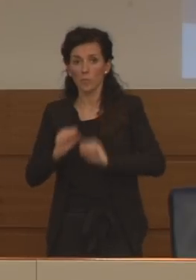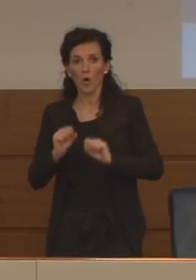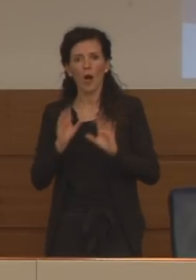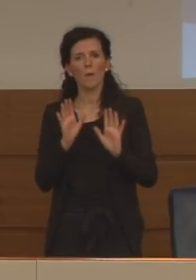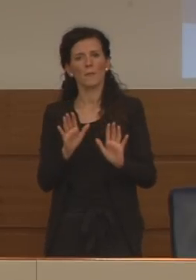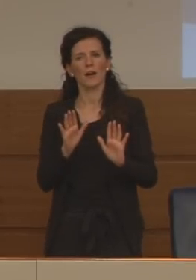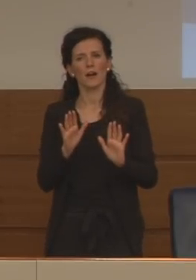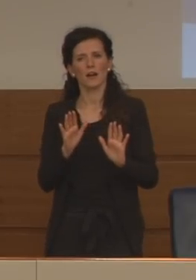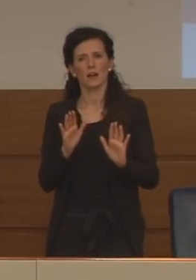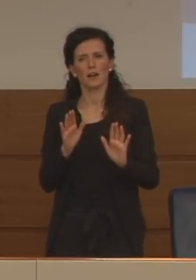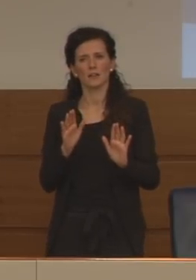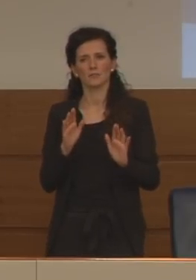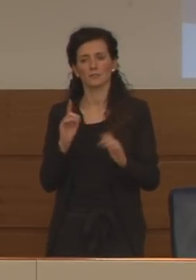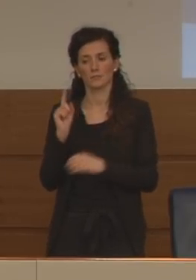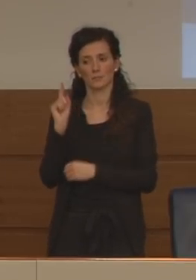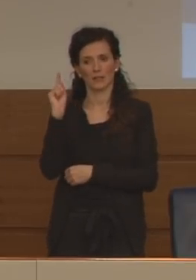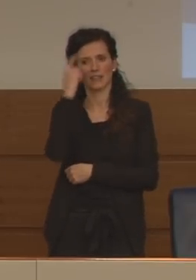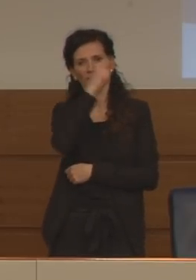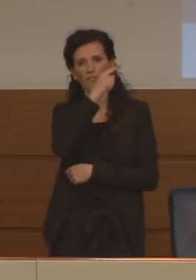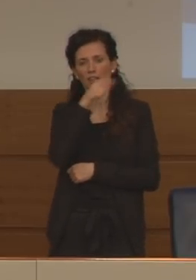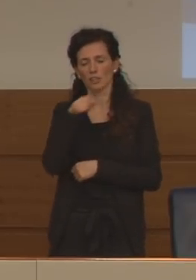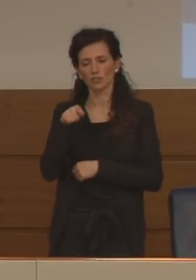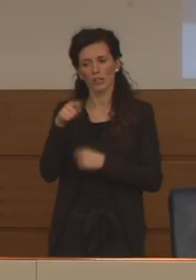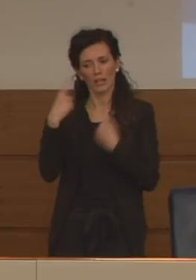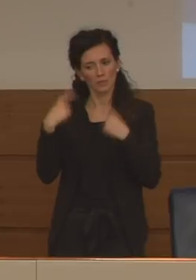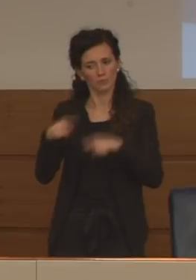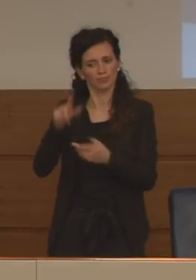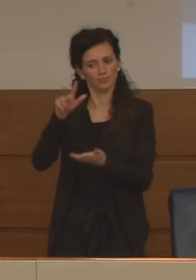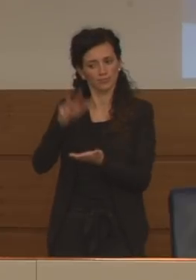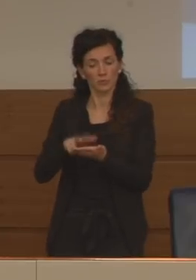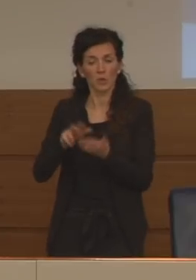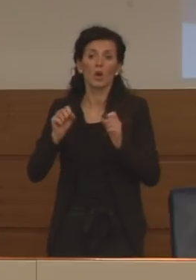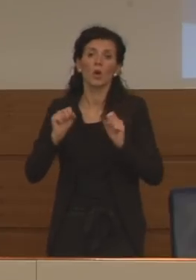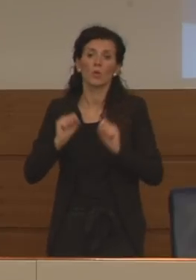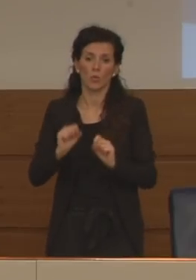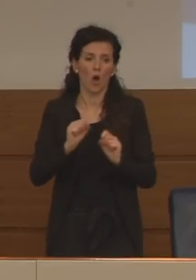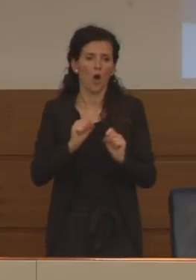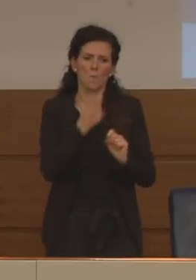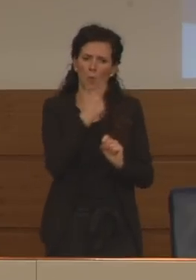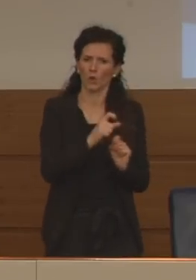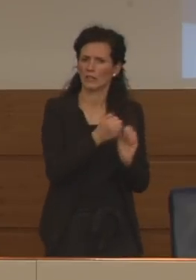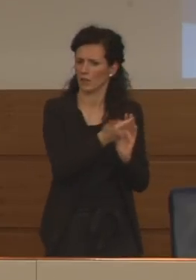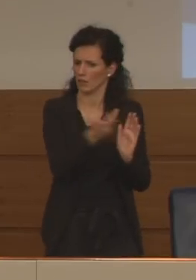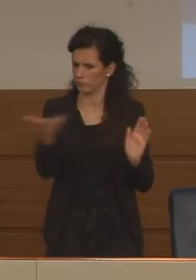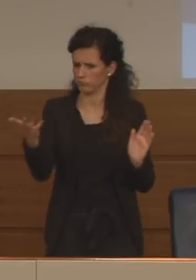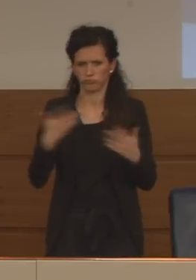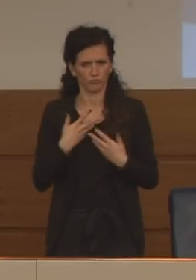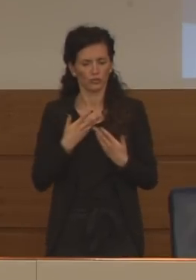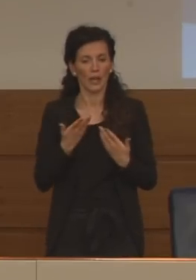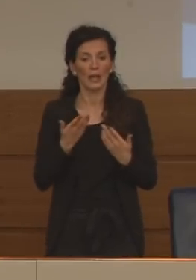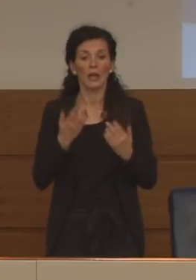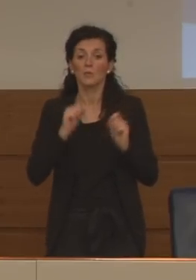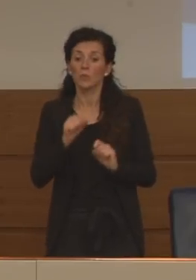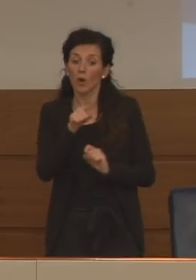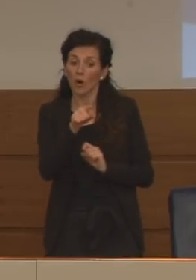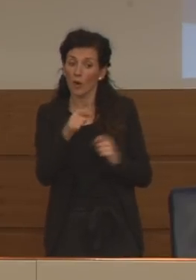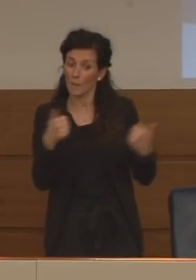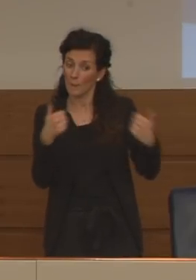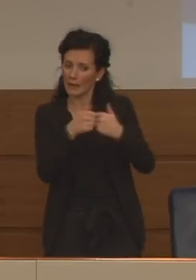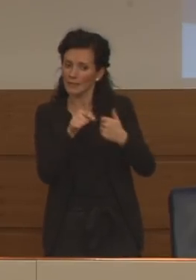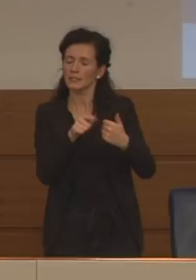questo tipo di ipotesi è una delle ipotesi anche perché il